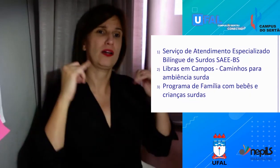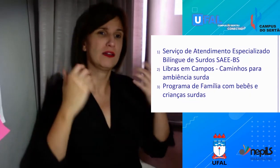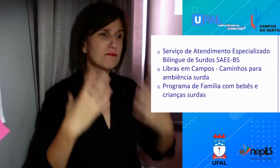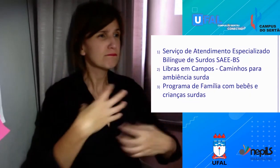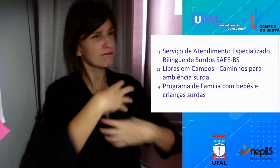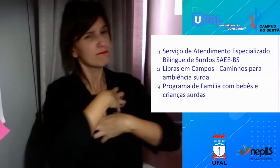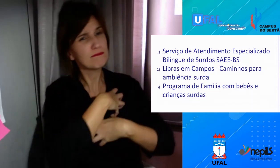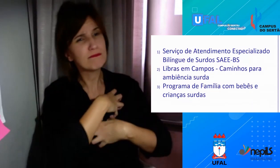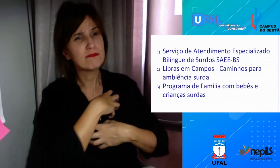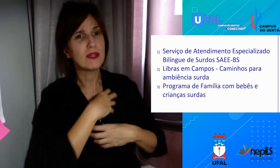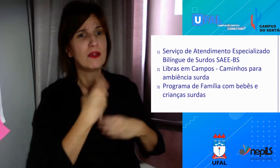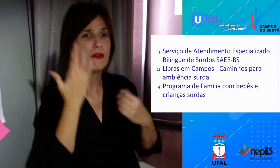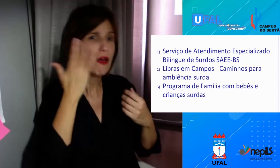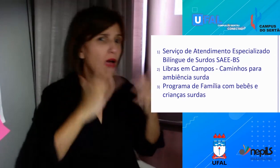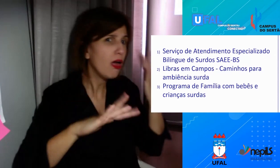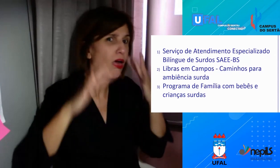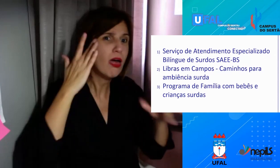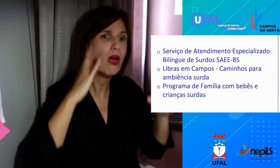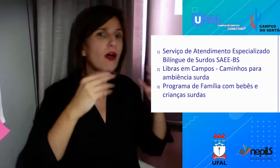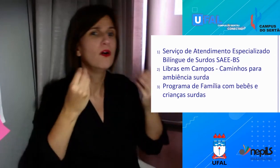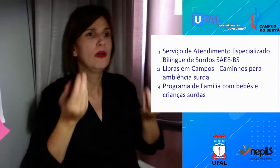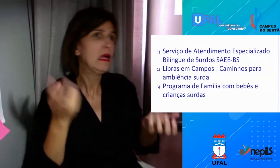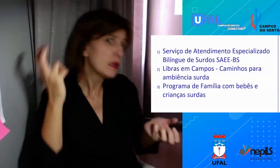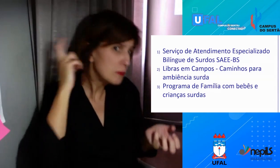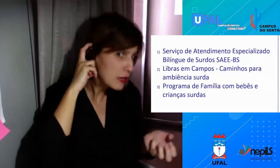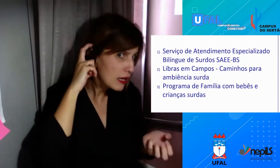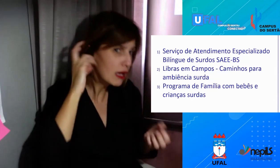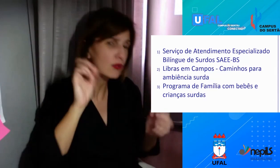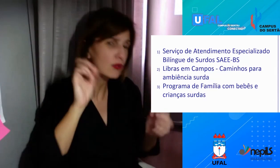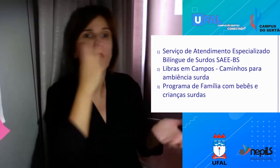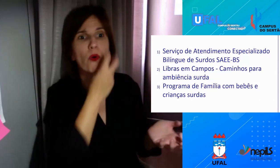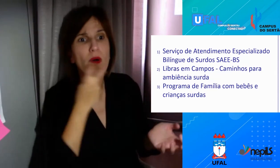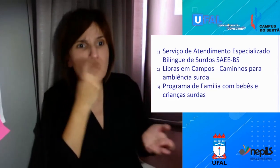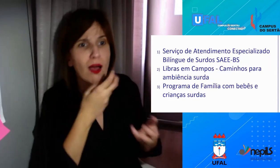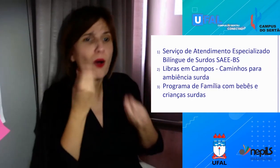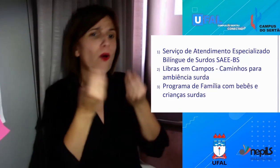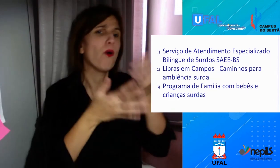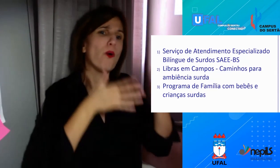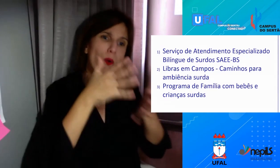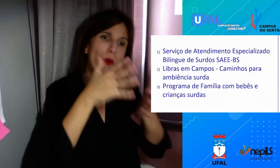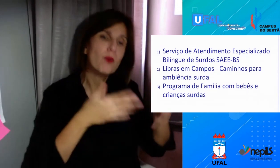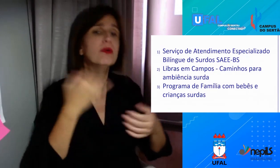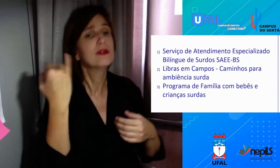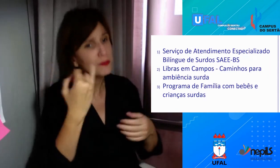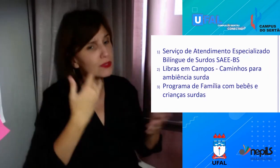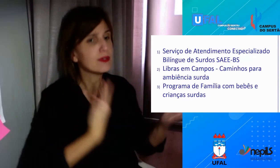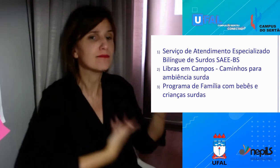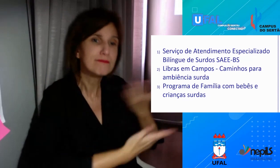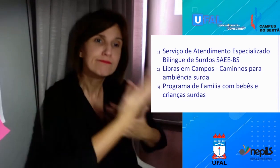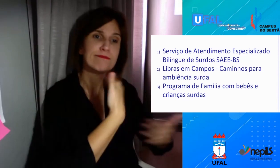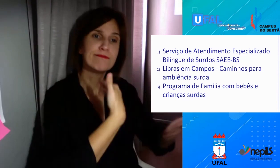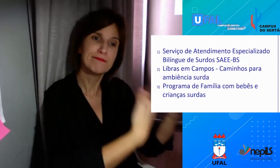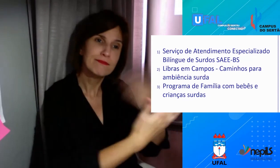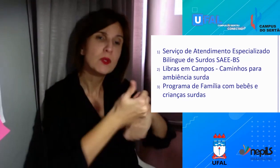possam, porventura, estar chocados com a notícia, o desconhecimento, as dúvidas com relação à